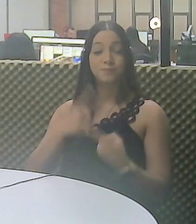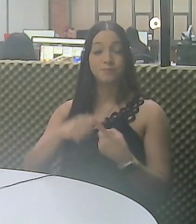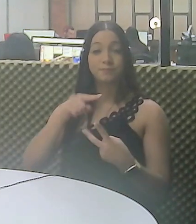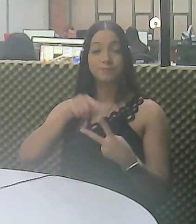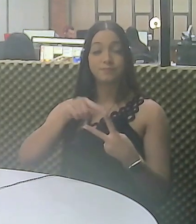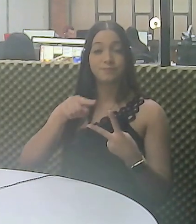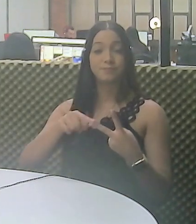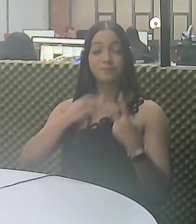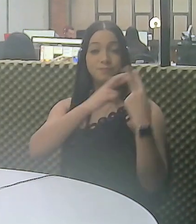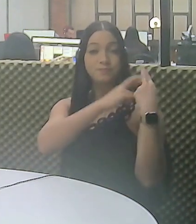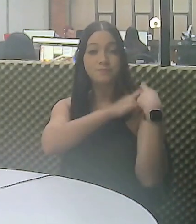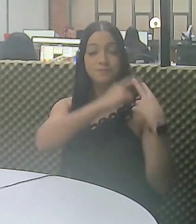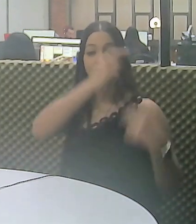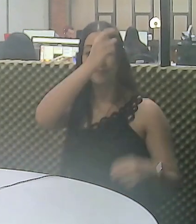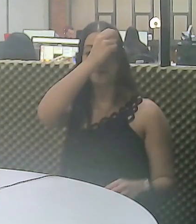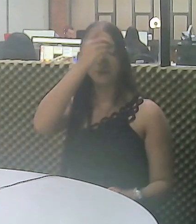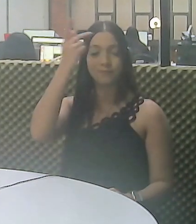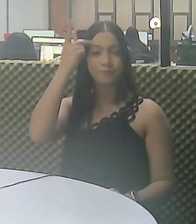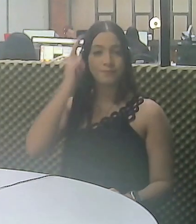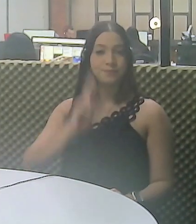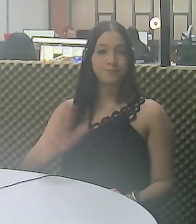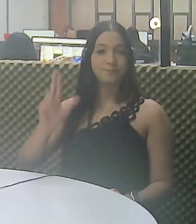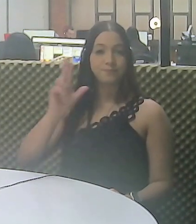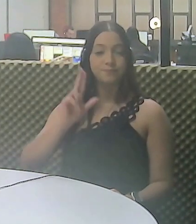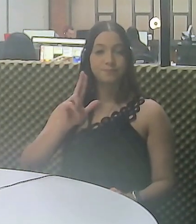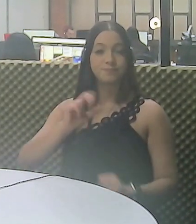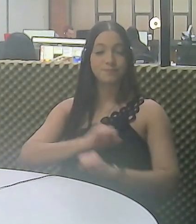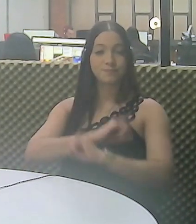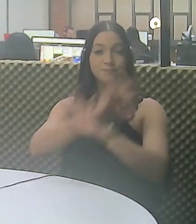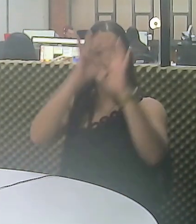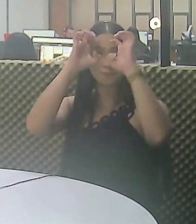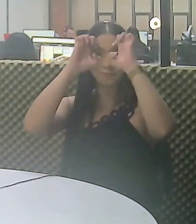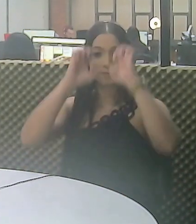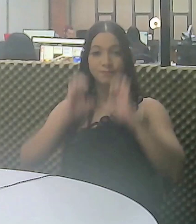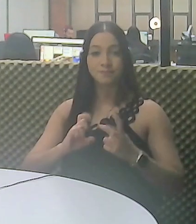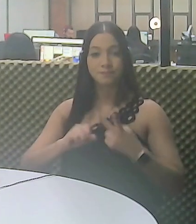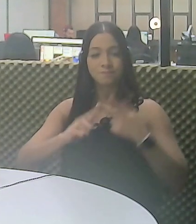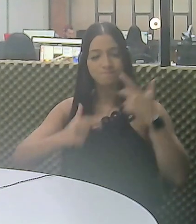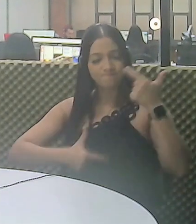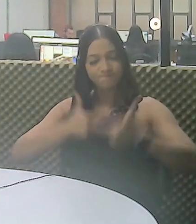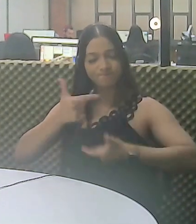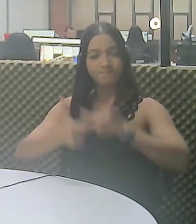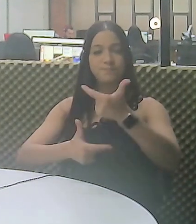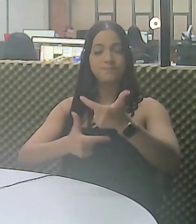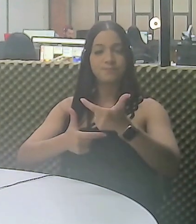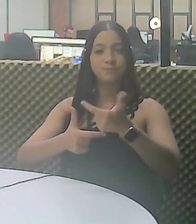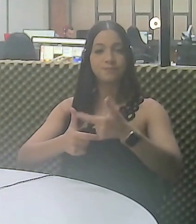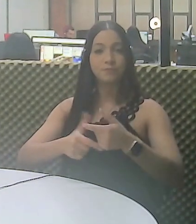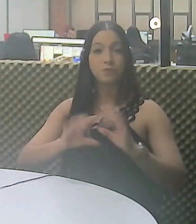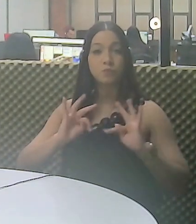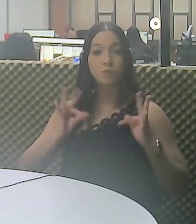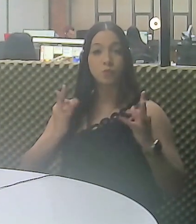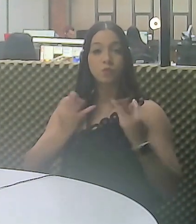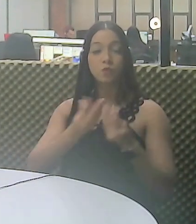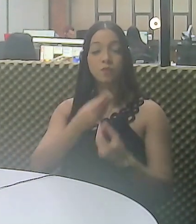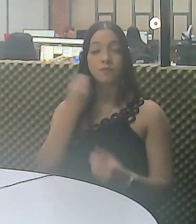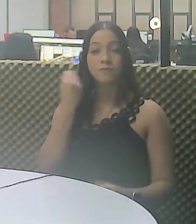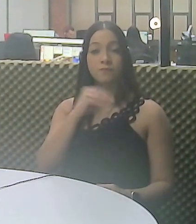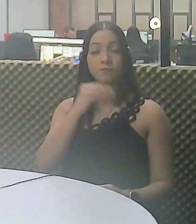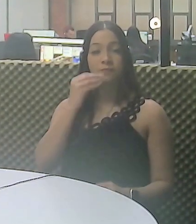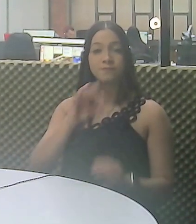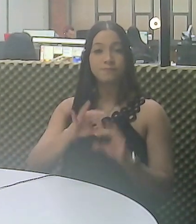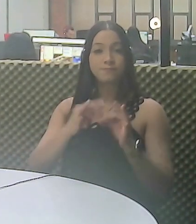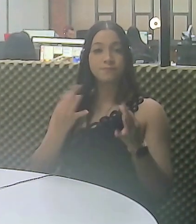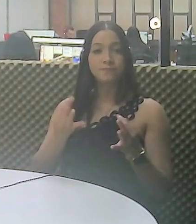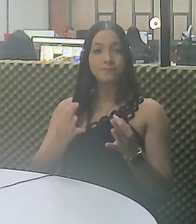duas coisas que a Prefeitura de Uberlândia não abre mão. Transparência e muito trabalho. E para todo mundo, é fácil saber os gastos